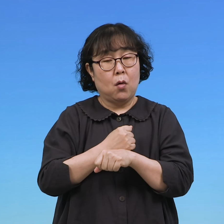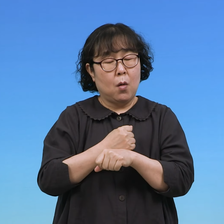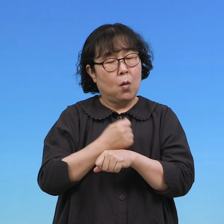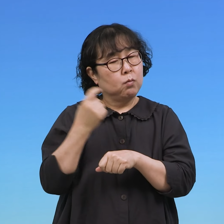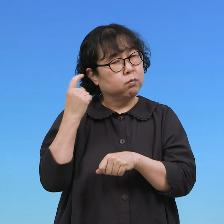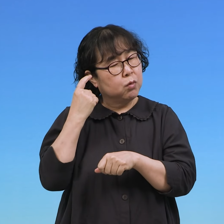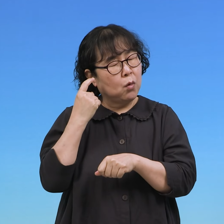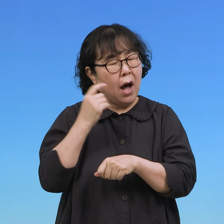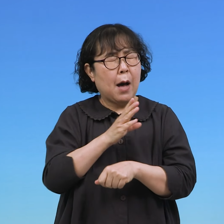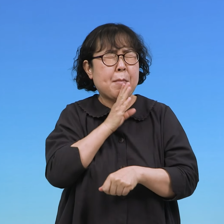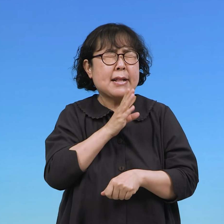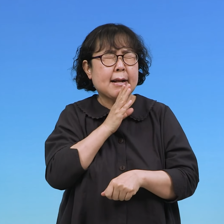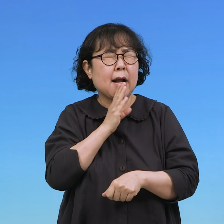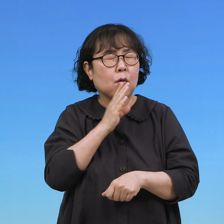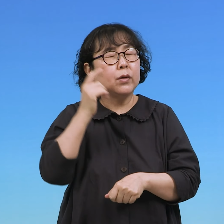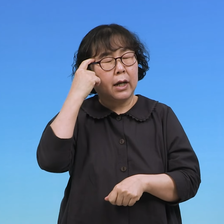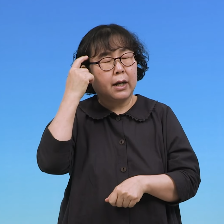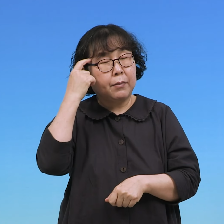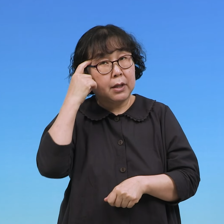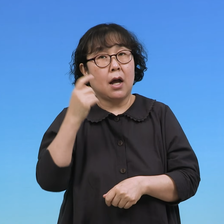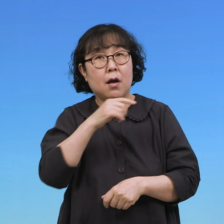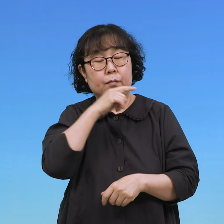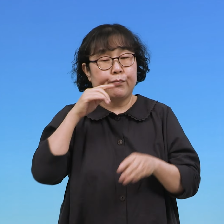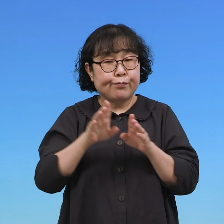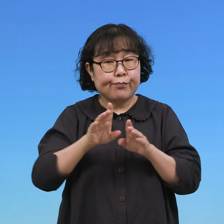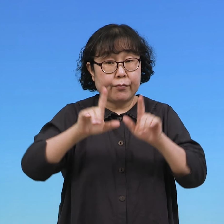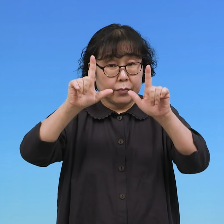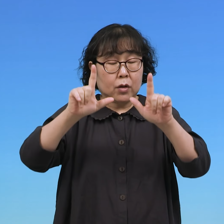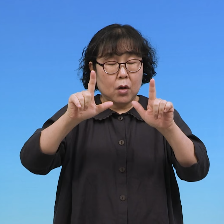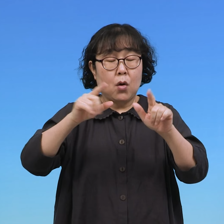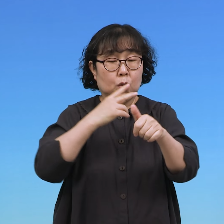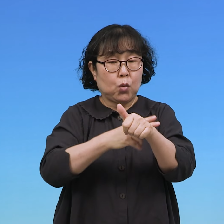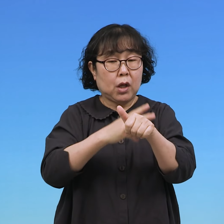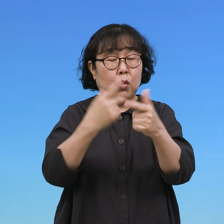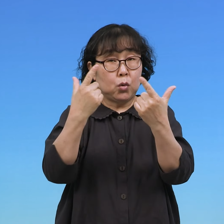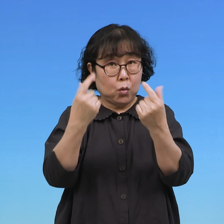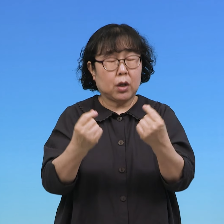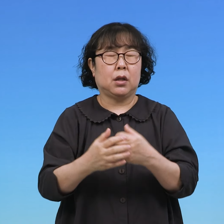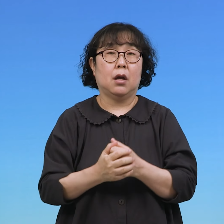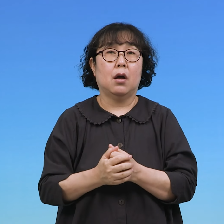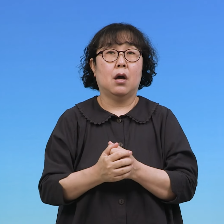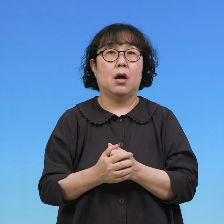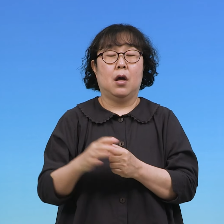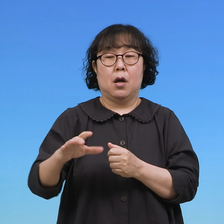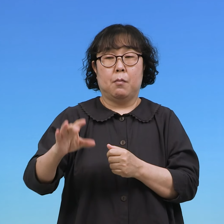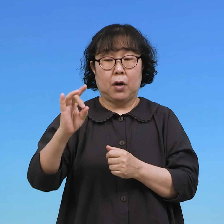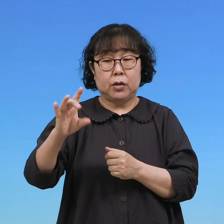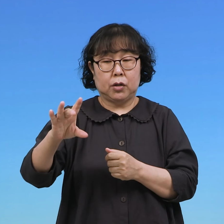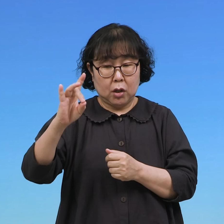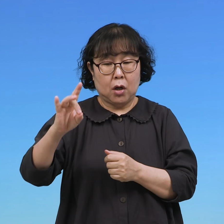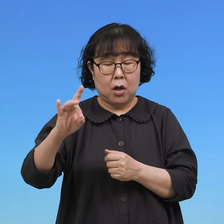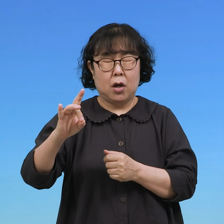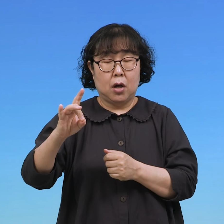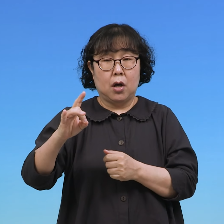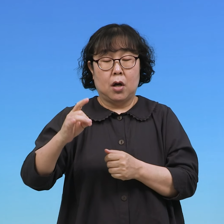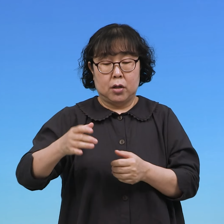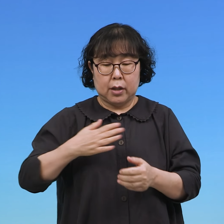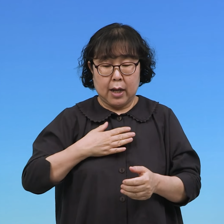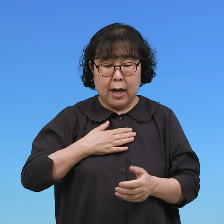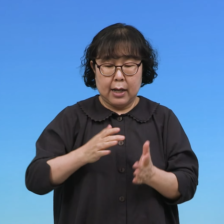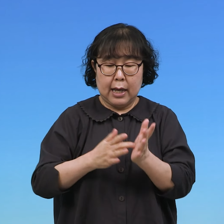주일학교 교사가 어떤 역할을 하는지 아시겠죠? 주일학교 선생님은요, 먼저 선 날생이에요.